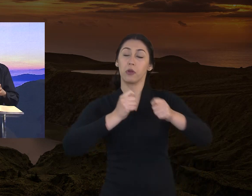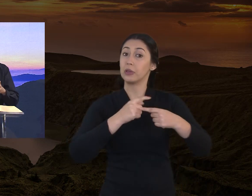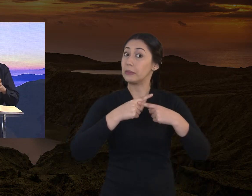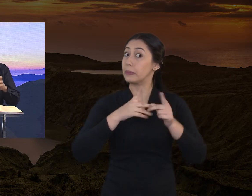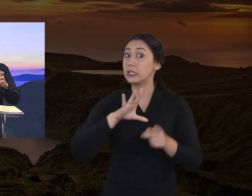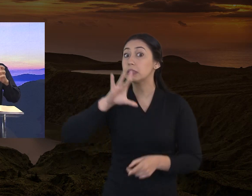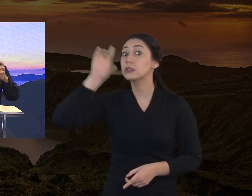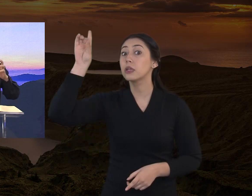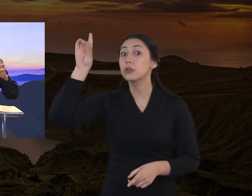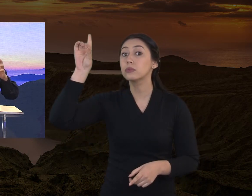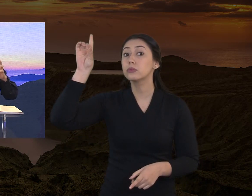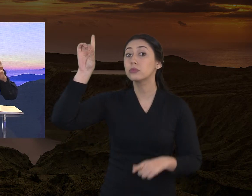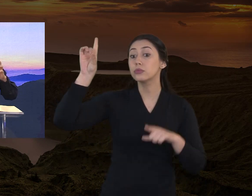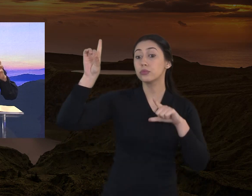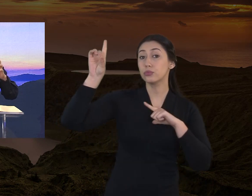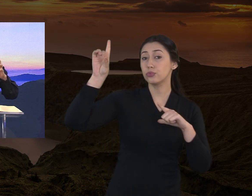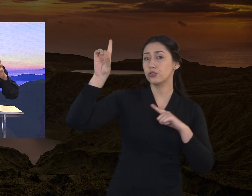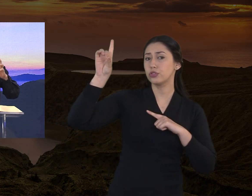mas Deus tinha um